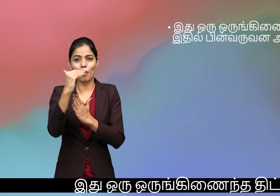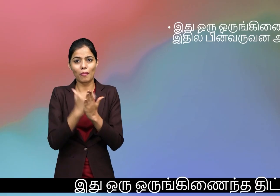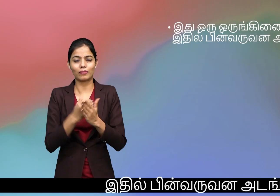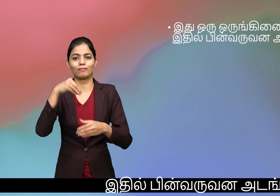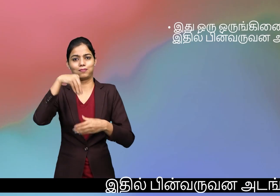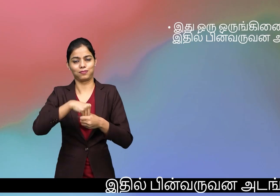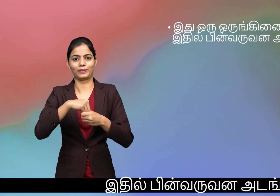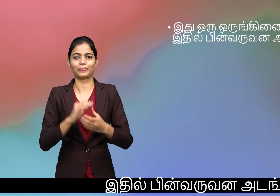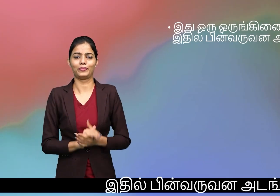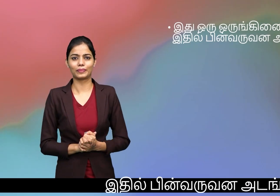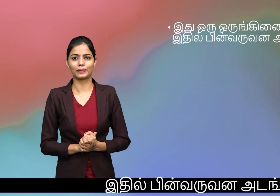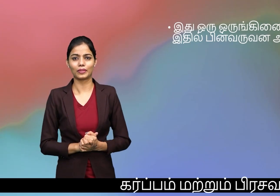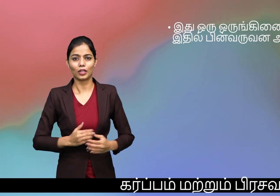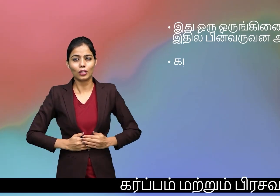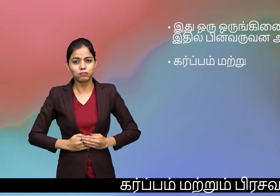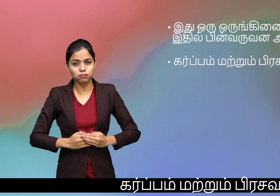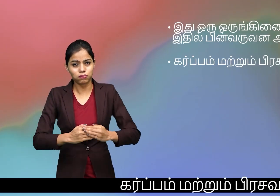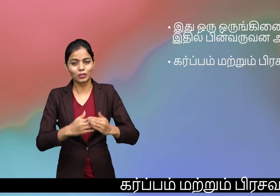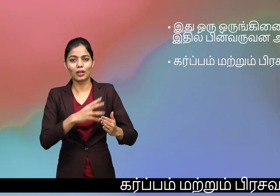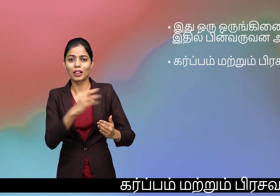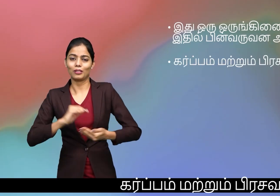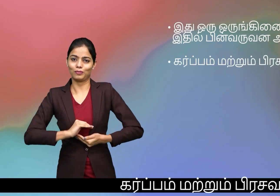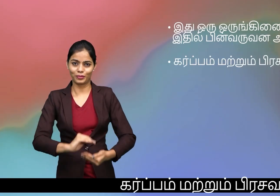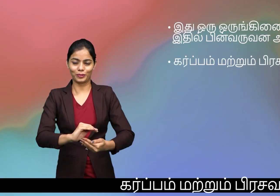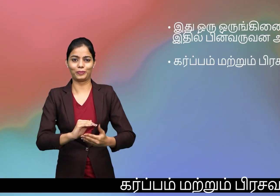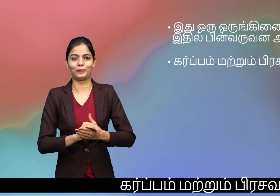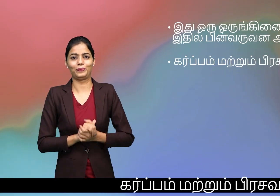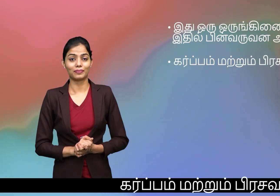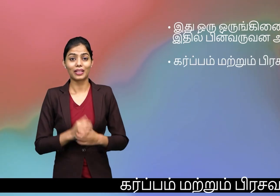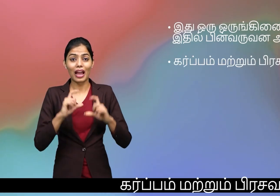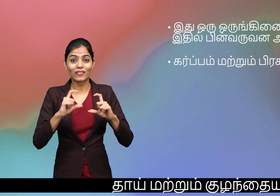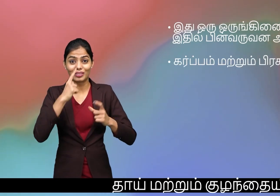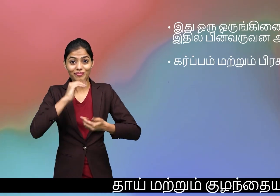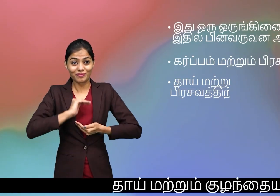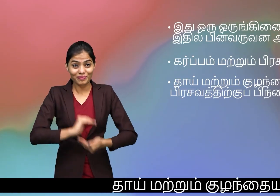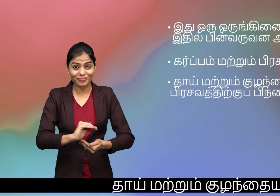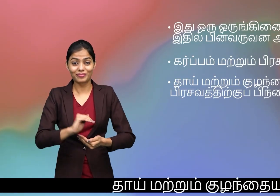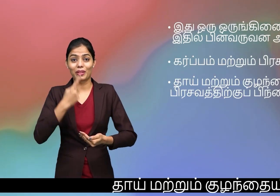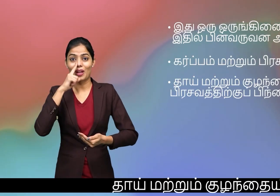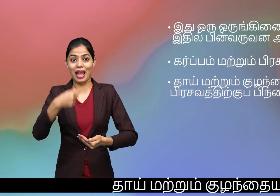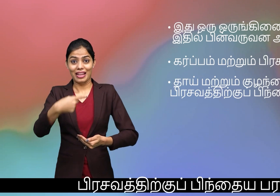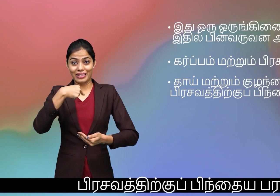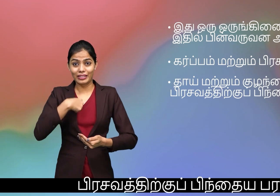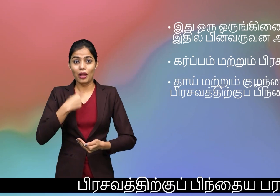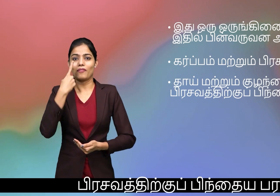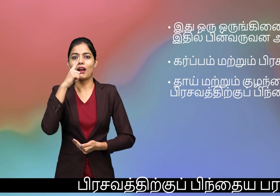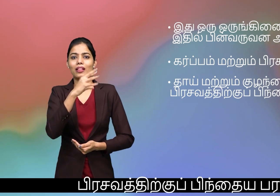இதில் பின்வருவன அடங்கும்: கர்ப்பம் மற்றும் பிரசவம், தாய் மற்றும் குழந்தைகளின் பிரசவத்திற்கு